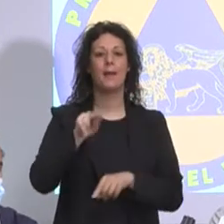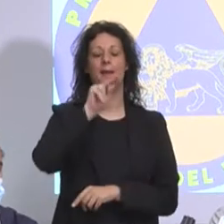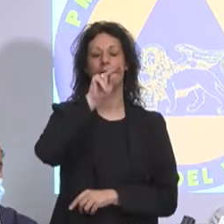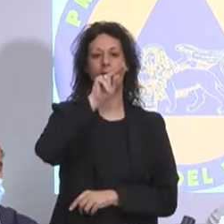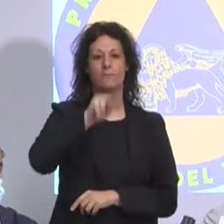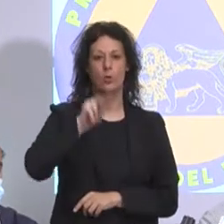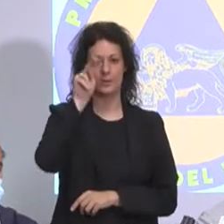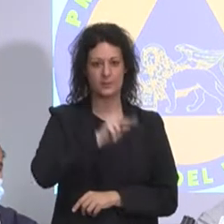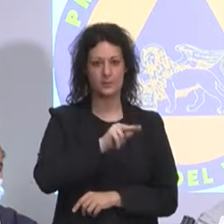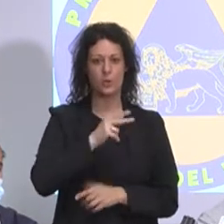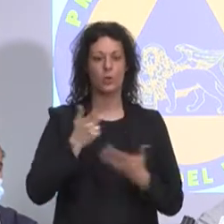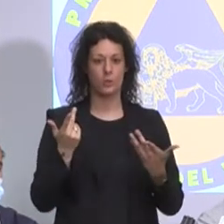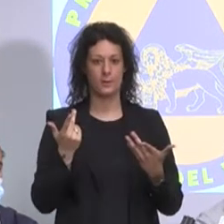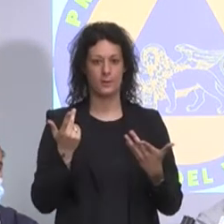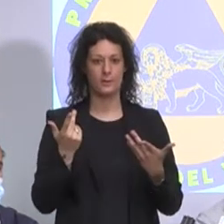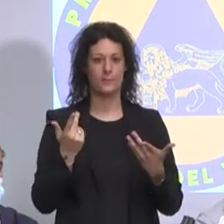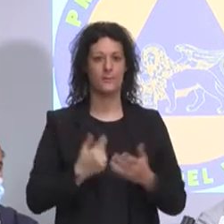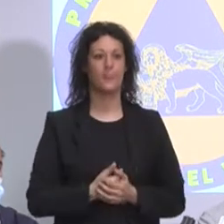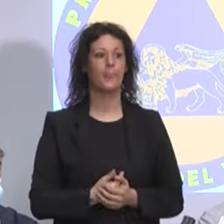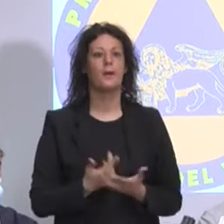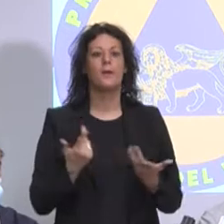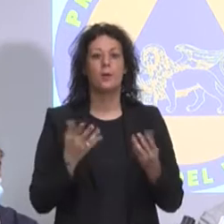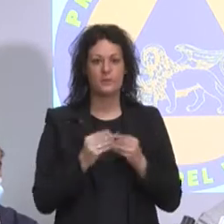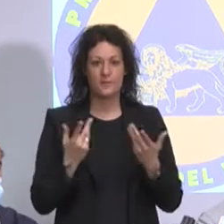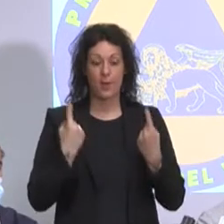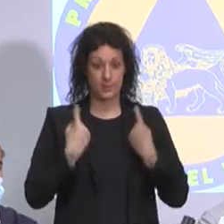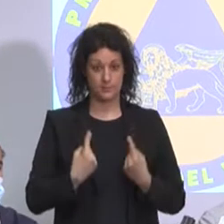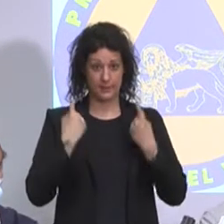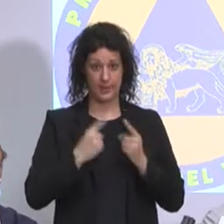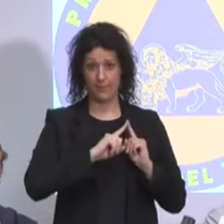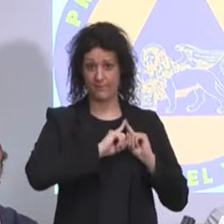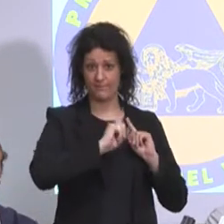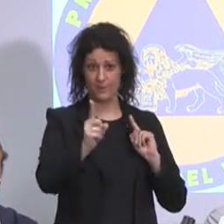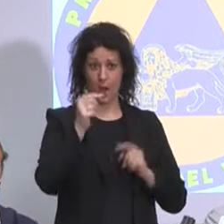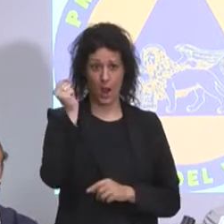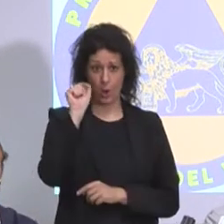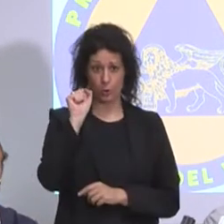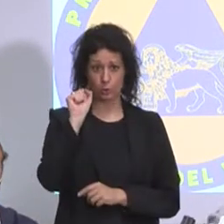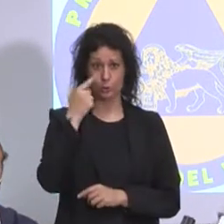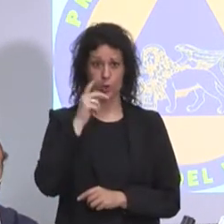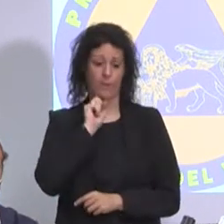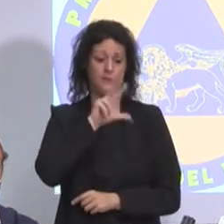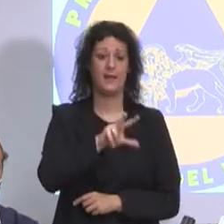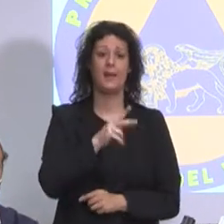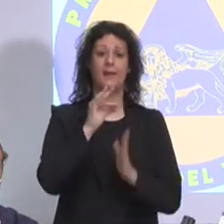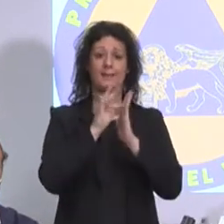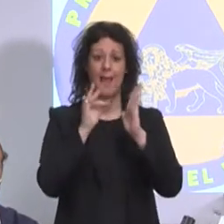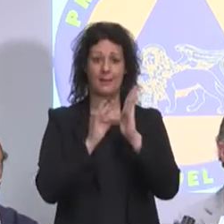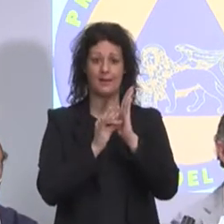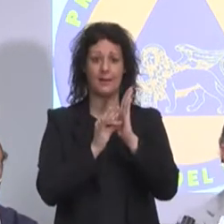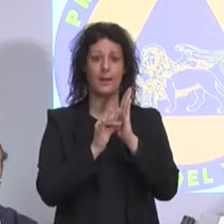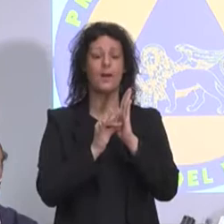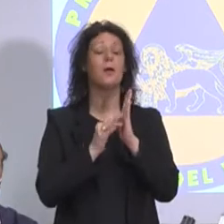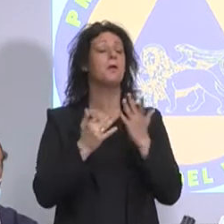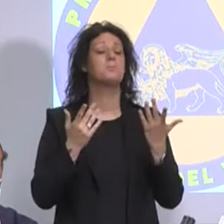settembre. Cioè, se il governo pensa di lasciarci qui fino ad agosto prima di dirci la data, si sappia che i presidenti di regione lo